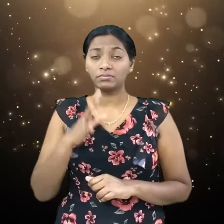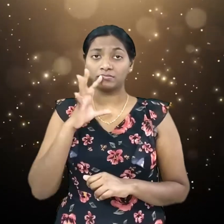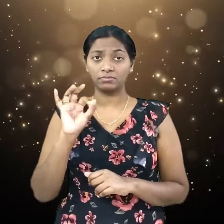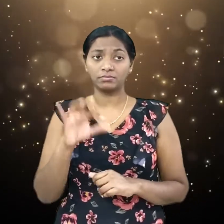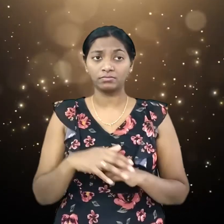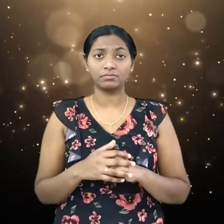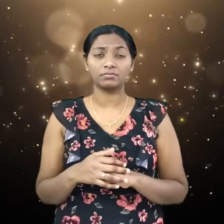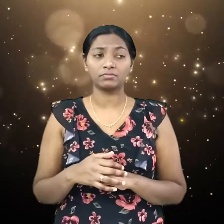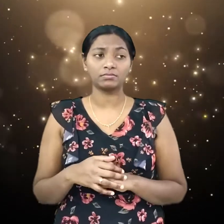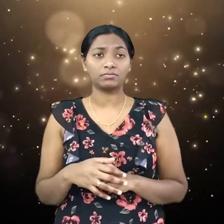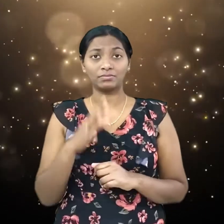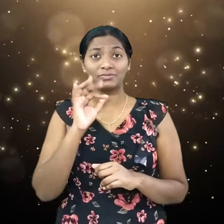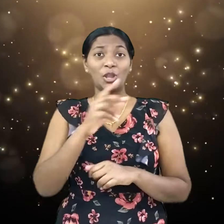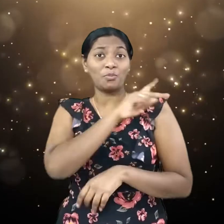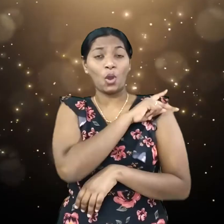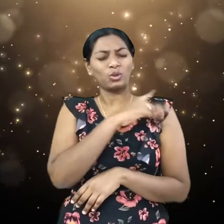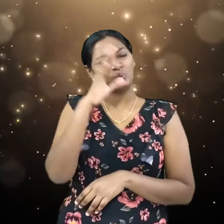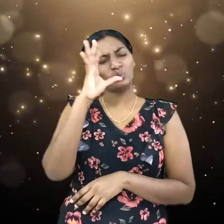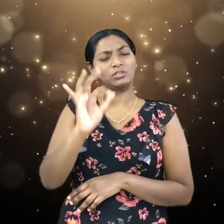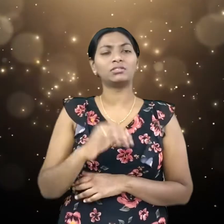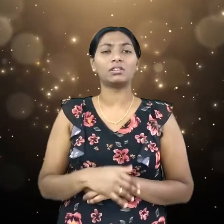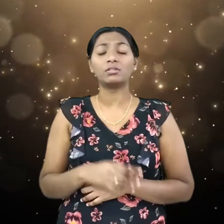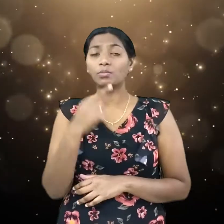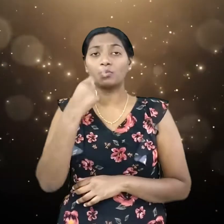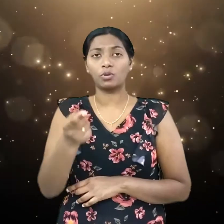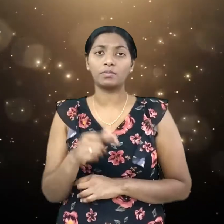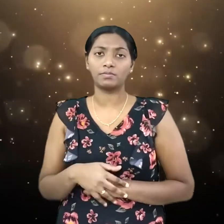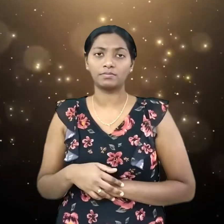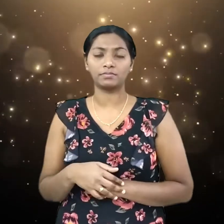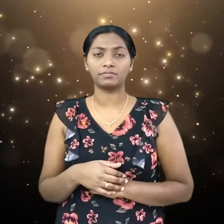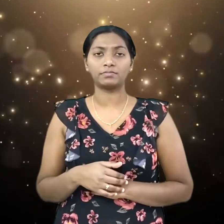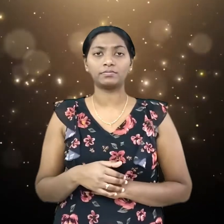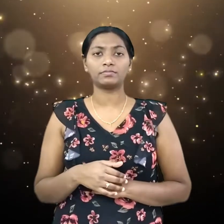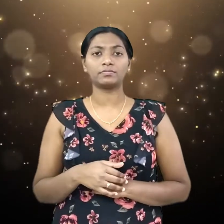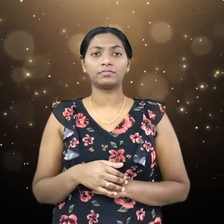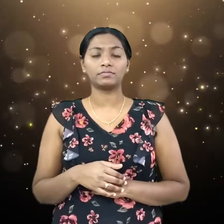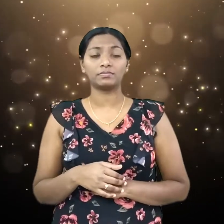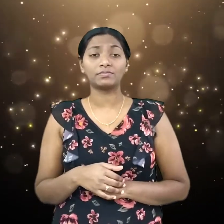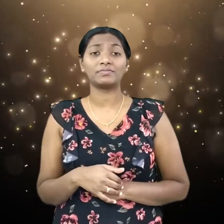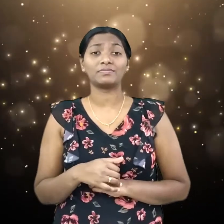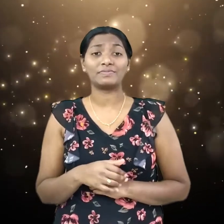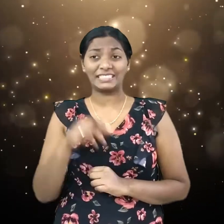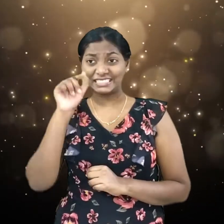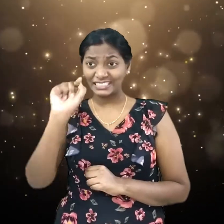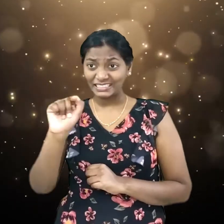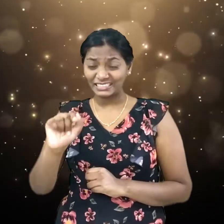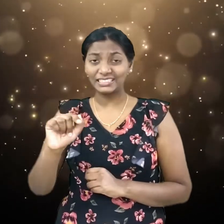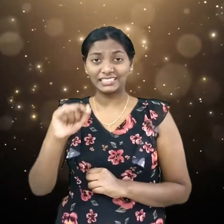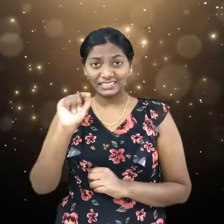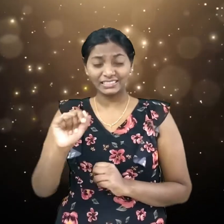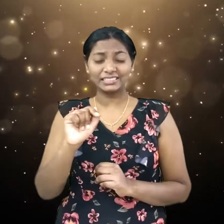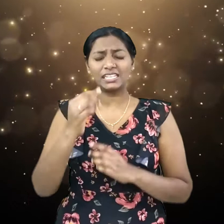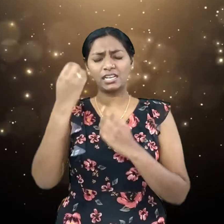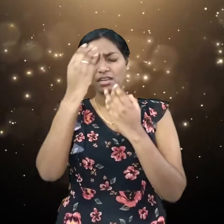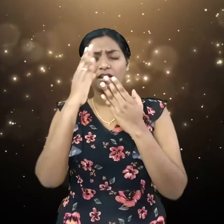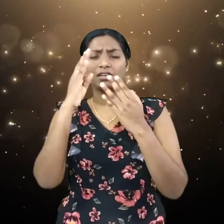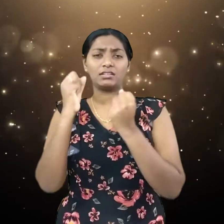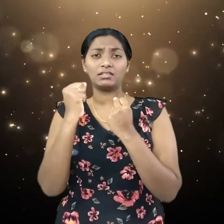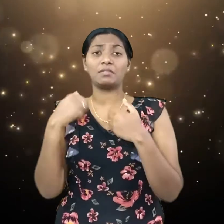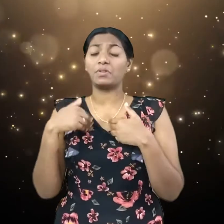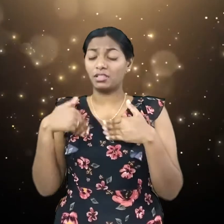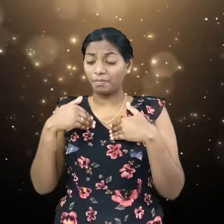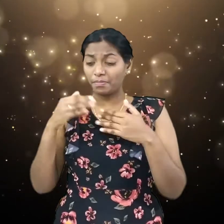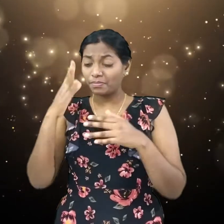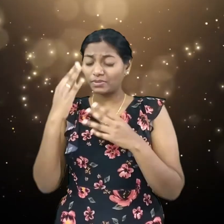इट्स इंपॉर्टेंट। तो पर पौलुस बुद्धिमान था, उसने क्या कहा? अनटू मी हु आई एम लेस देन द लिस्ट ऑफ इज दिस ग्रेस गिवन, मुझे